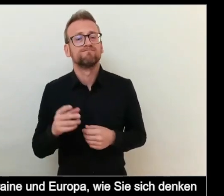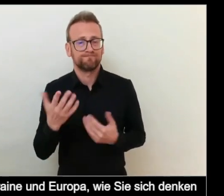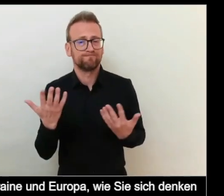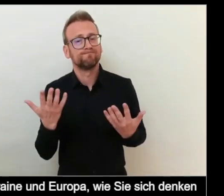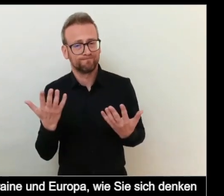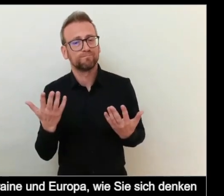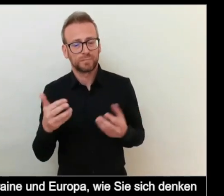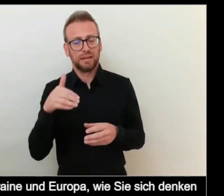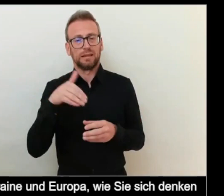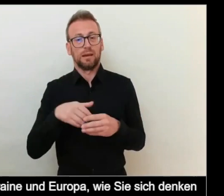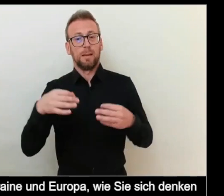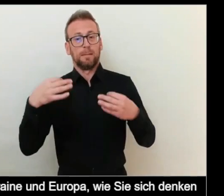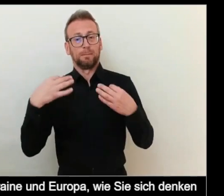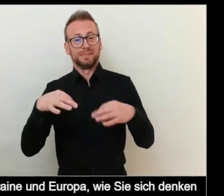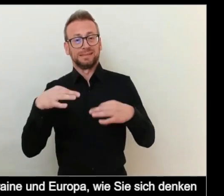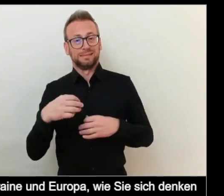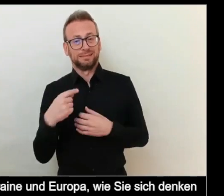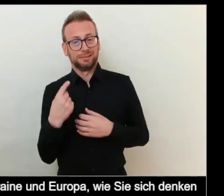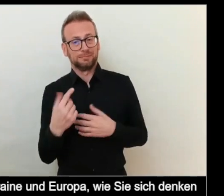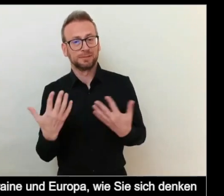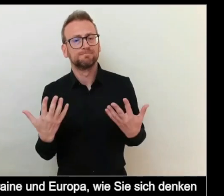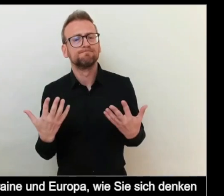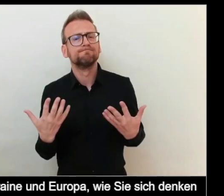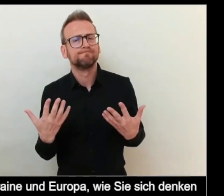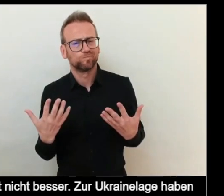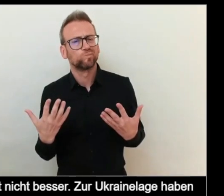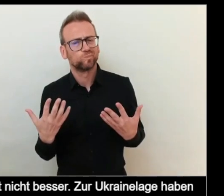den Zustrom von Flüchtlingen sich